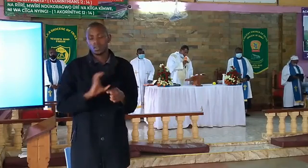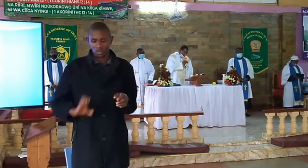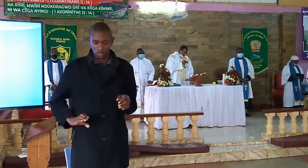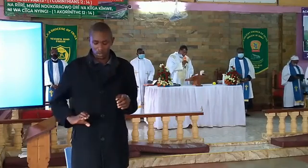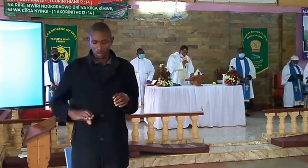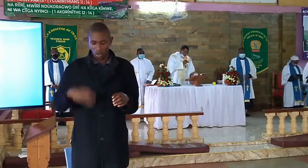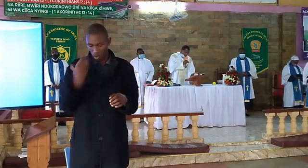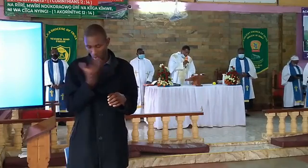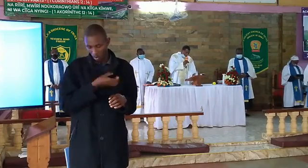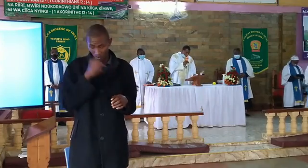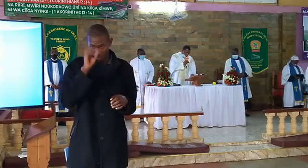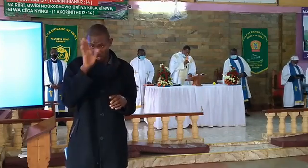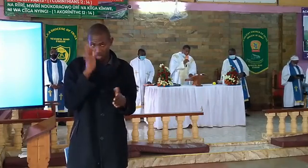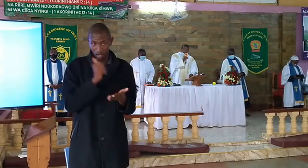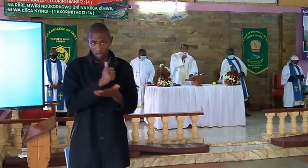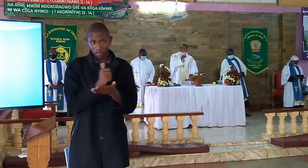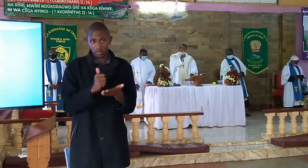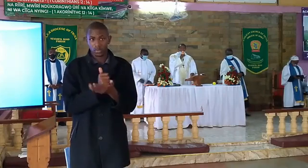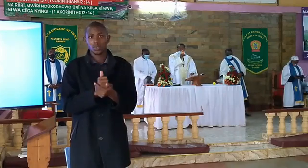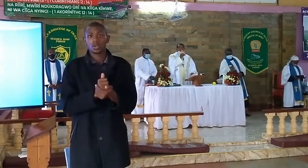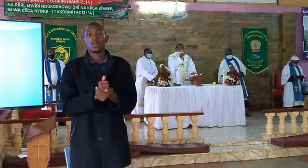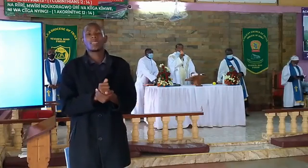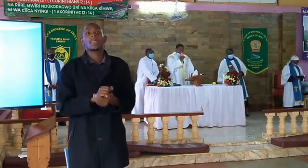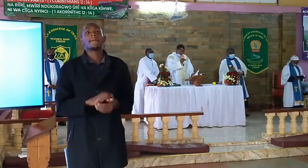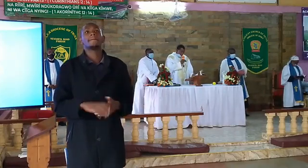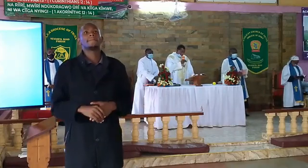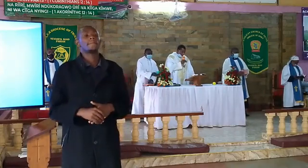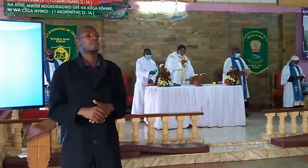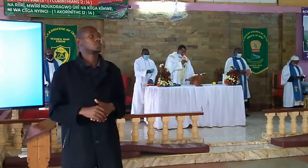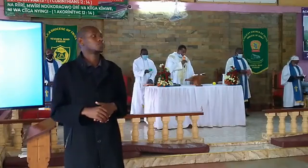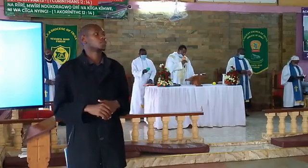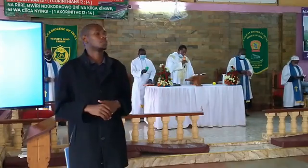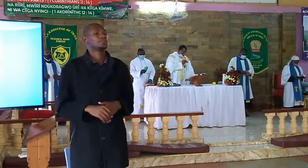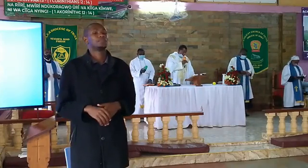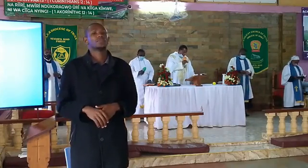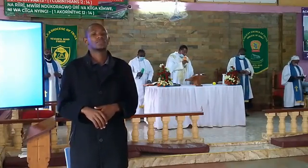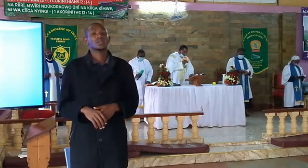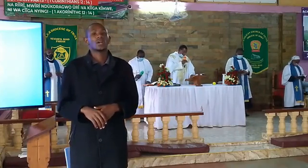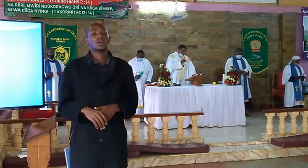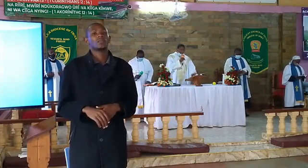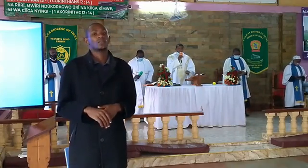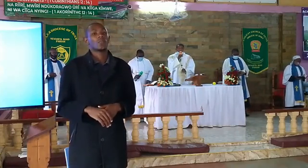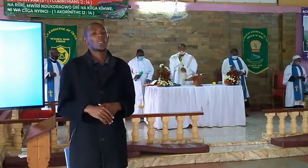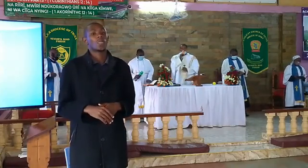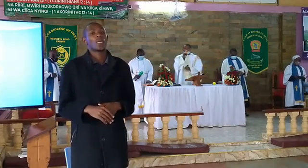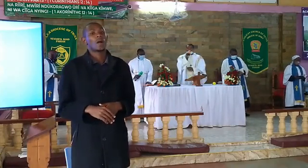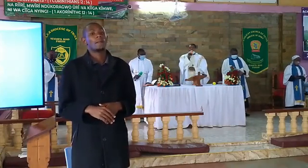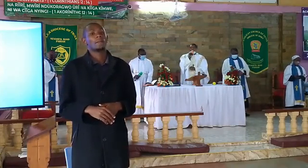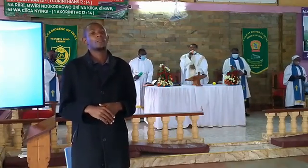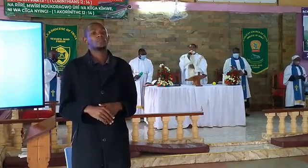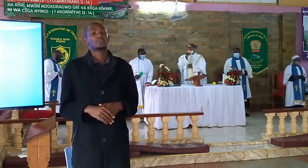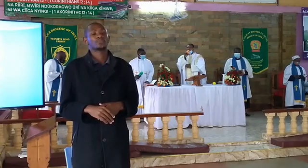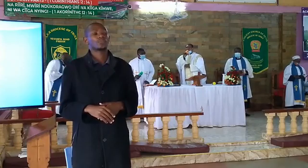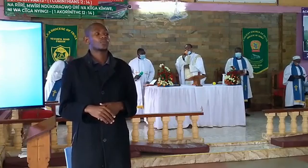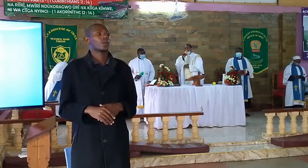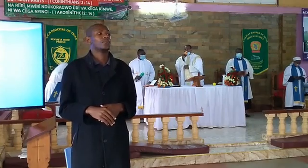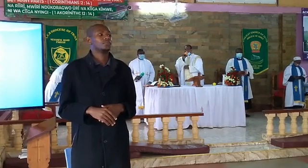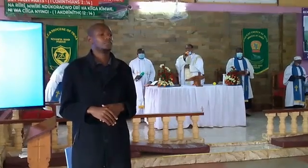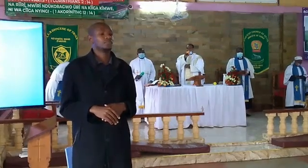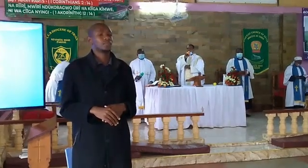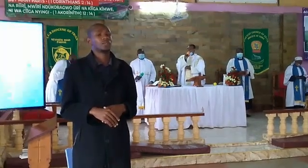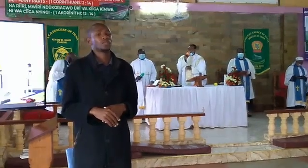amen nĩ ngwenda tũthiĩ oro rĩmwe theini wa rwĩmbo rũrĩa tũkũina rwa kwambĩrĩria gĩthomo